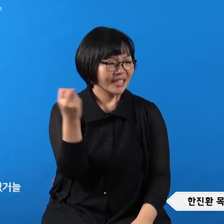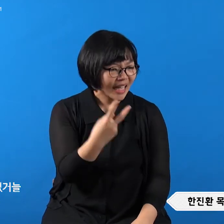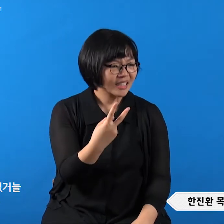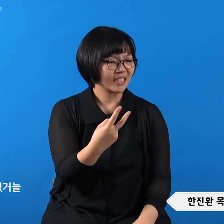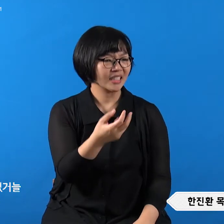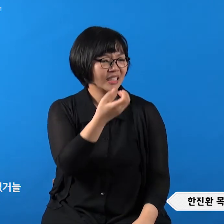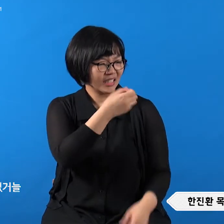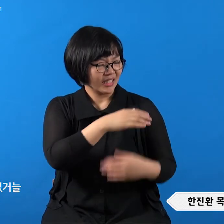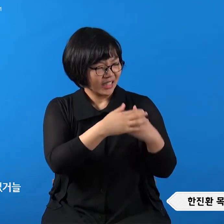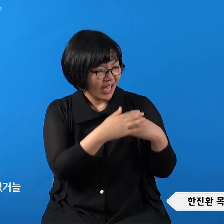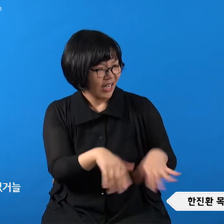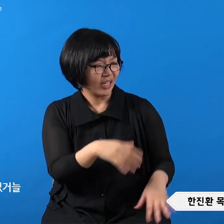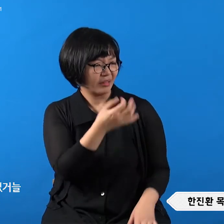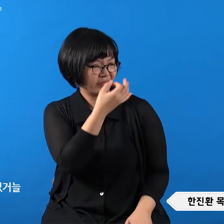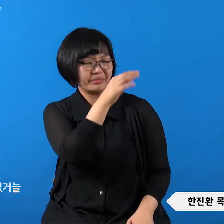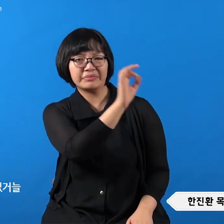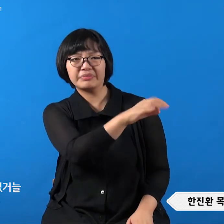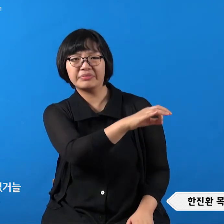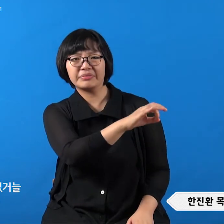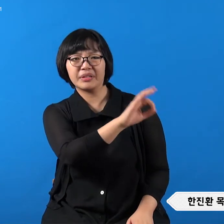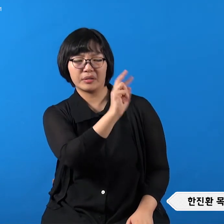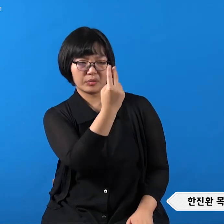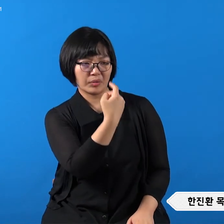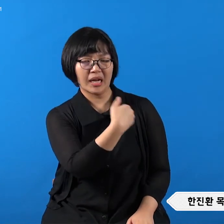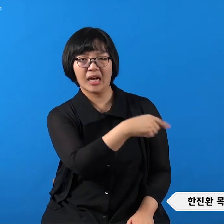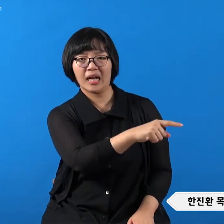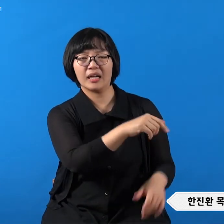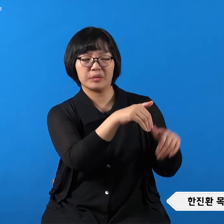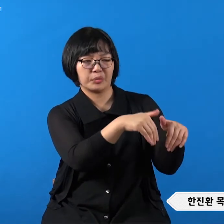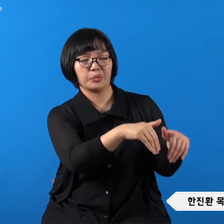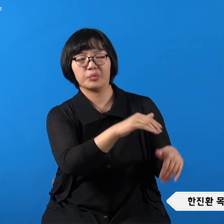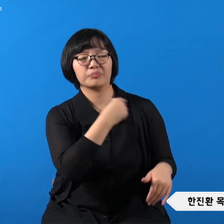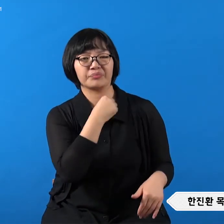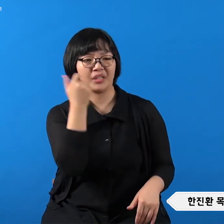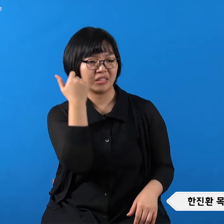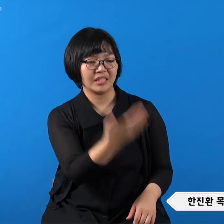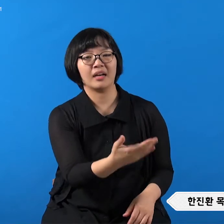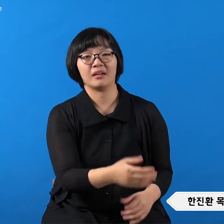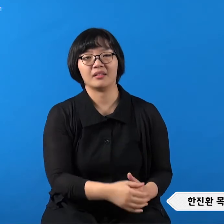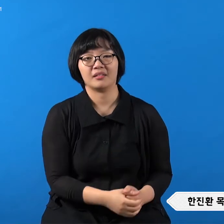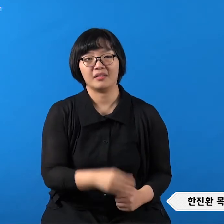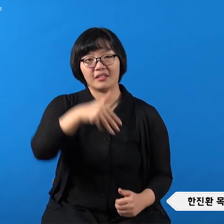천박한 초등학문으로 돌아가서 다시 그들에게 종노릇하려 하느냐.